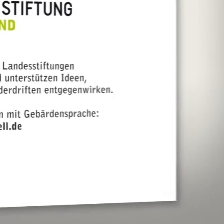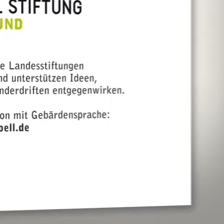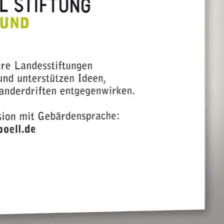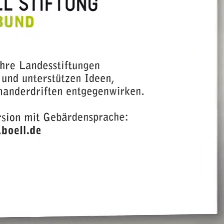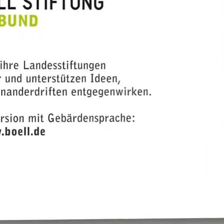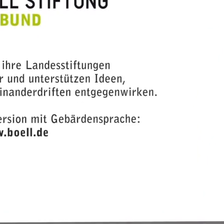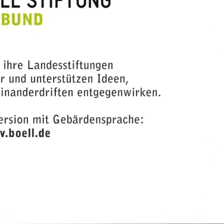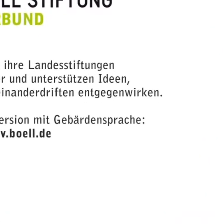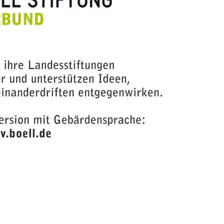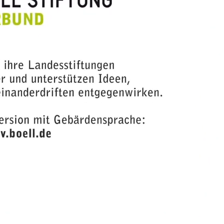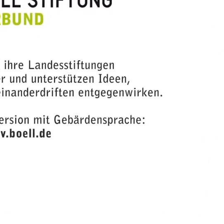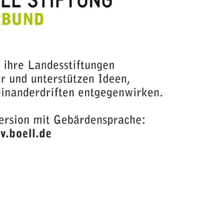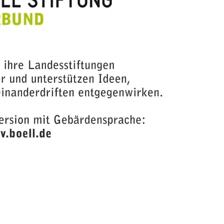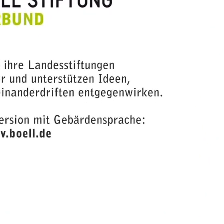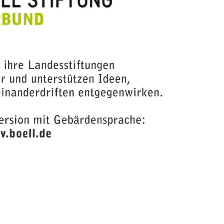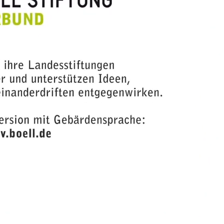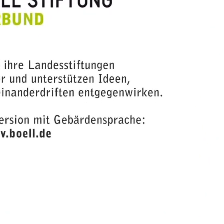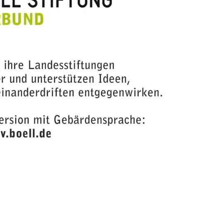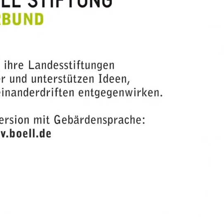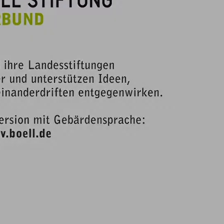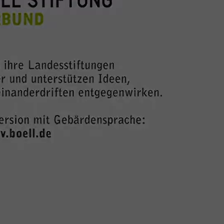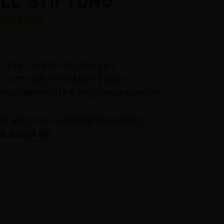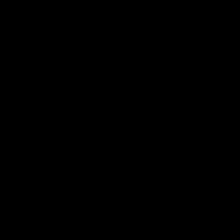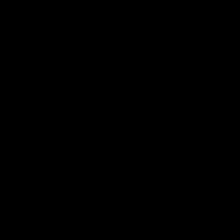Zusammenhalt vielfältigen Gesellschaft. Vielen Dank.